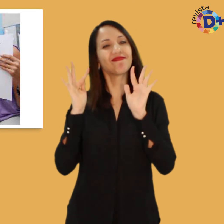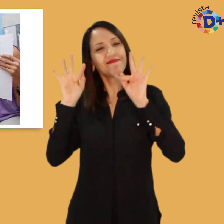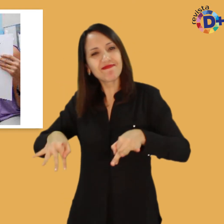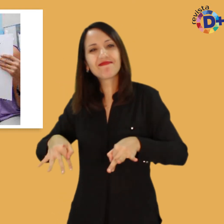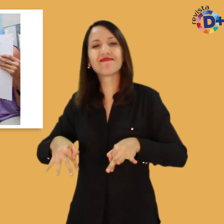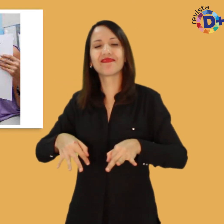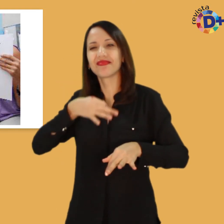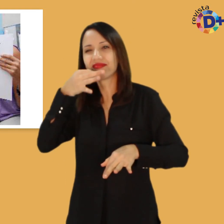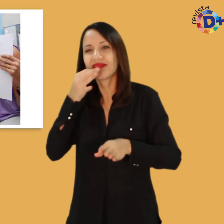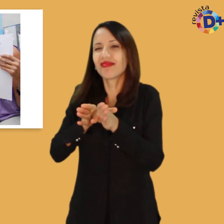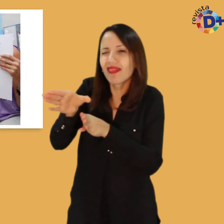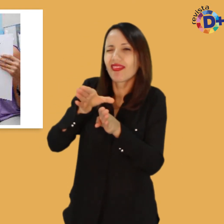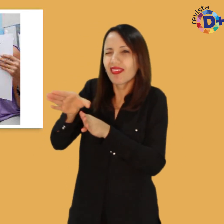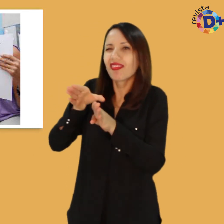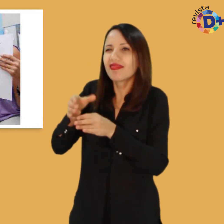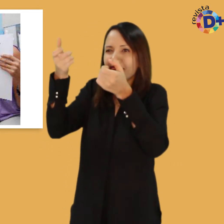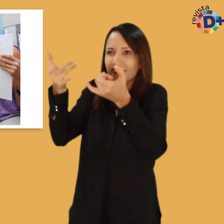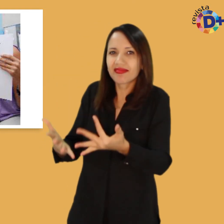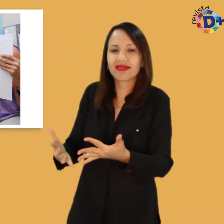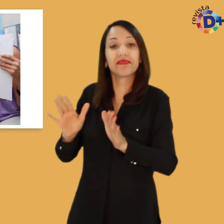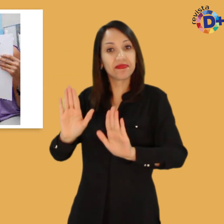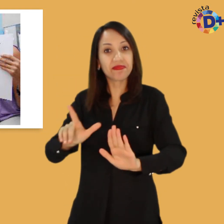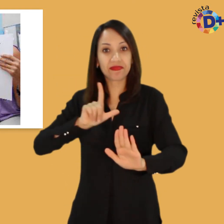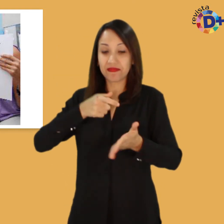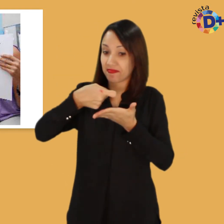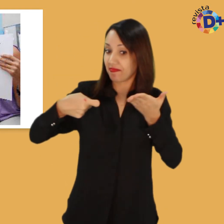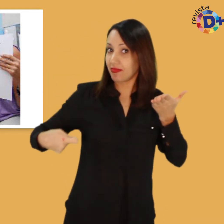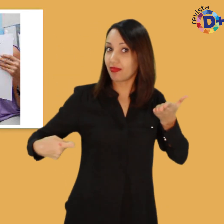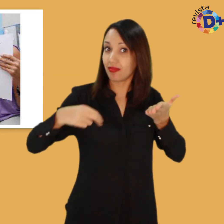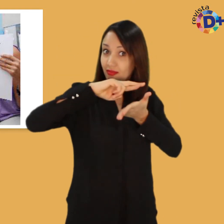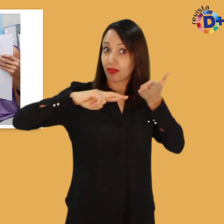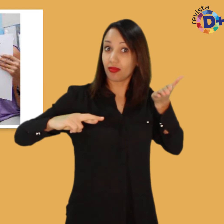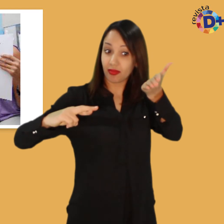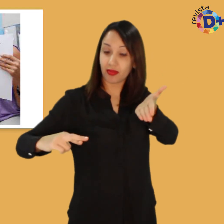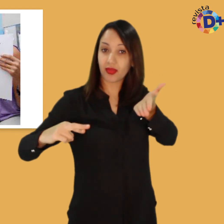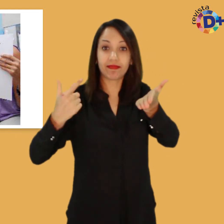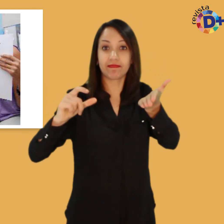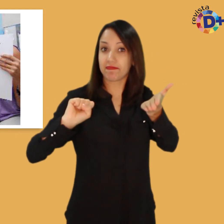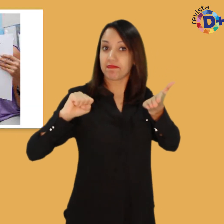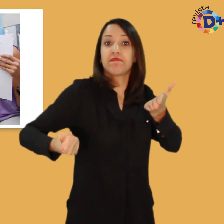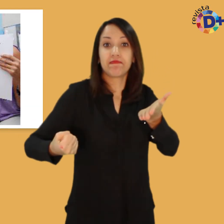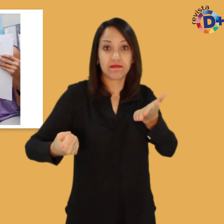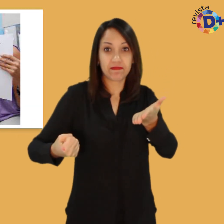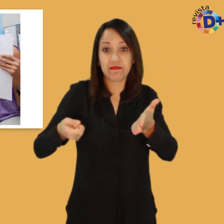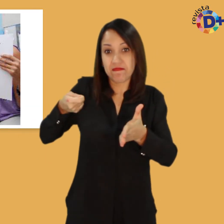diversas recomendações. Portanto, esse relatório, embora não tenha poder de impor nenhuma norma, é um